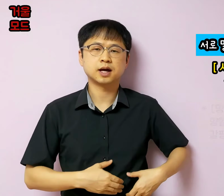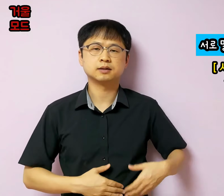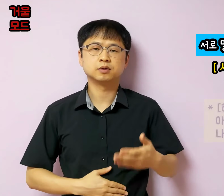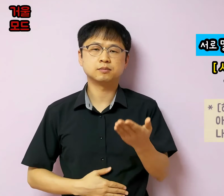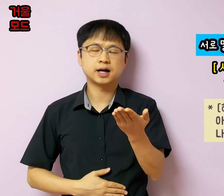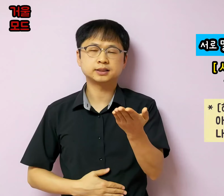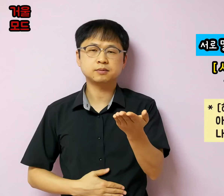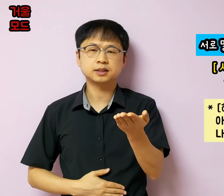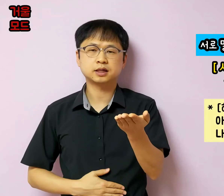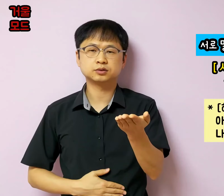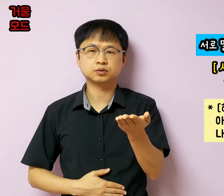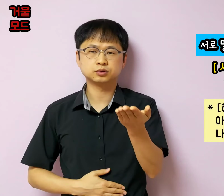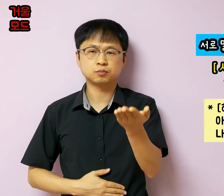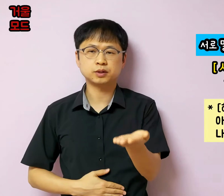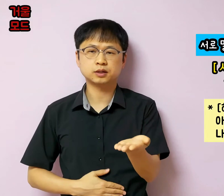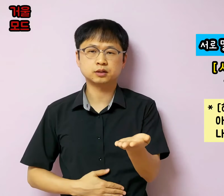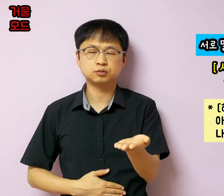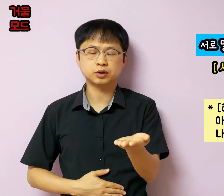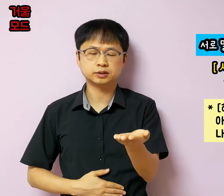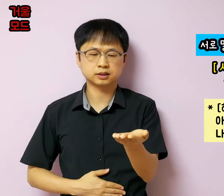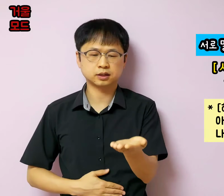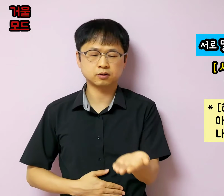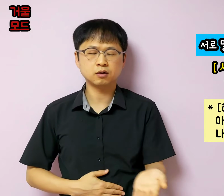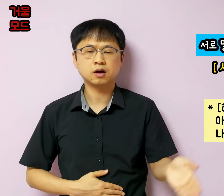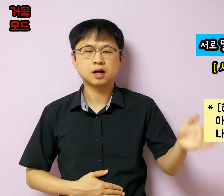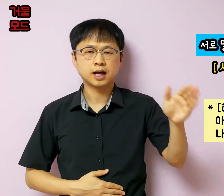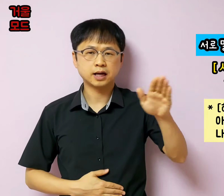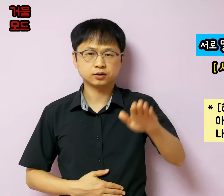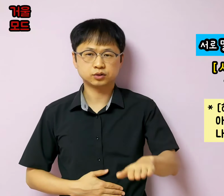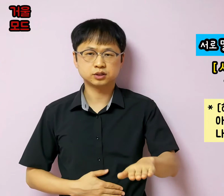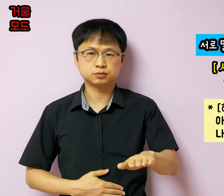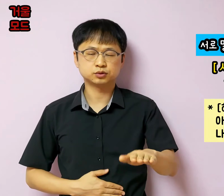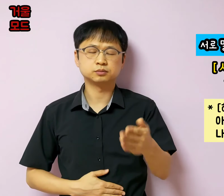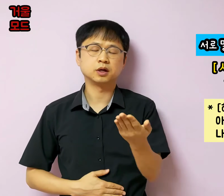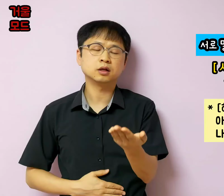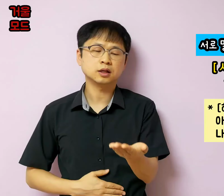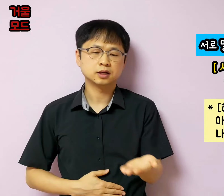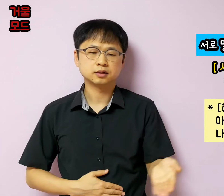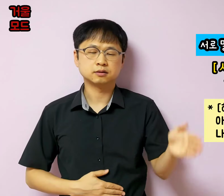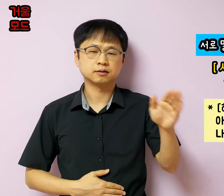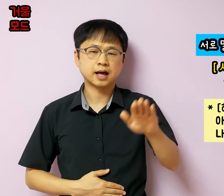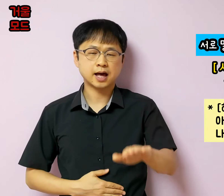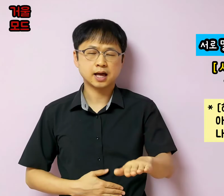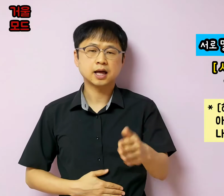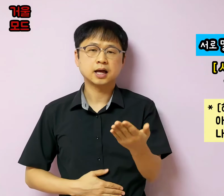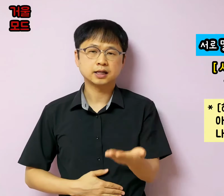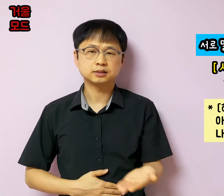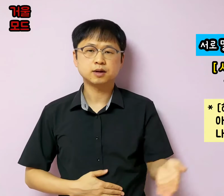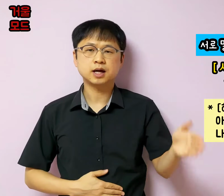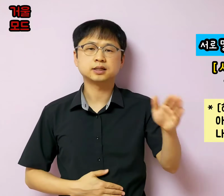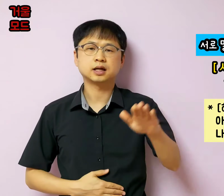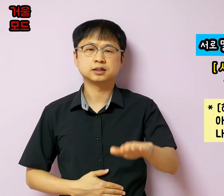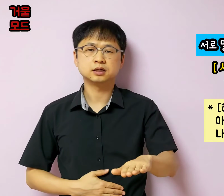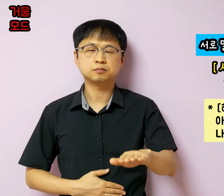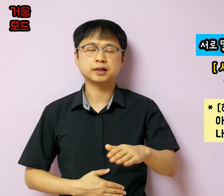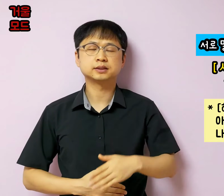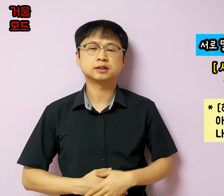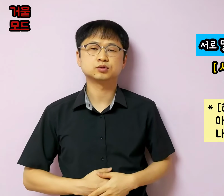망설였지만 하지만이라는 수어는 손바닥을 위로 한 상태로 아래로 뒤집어 주시면 그러나 하지만이라는 반전의